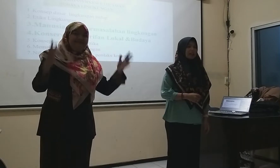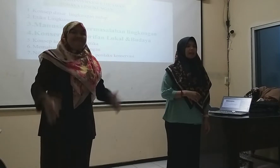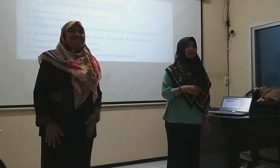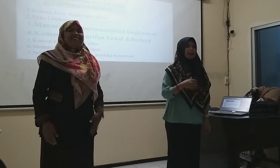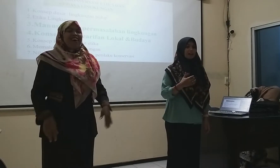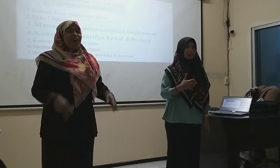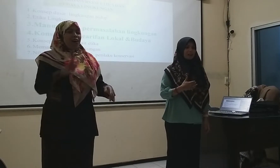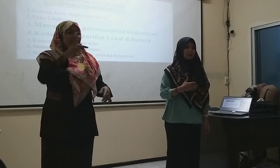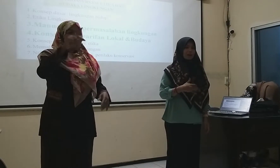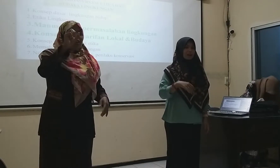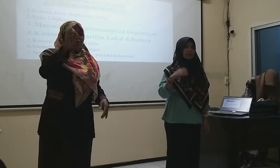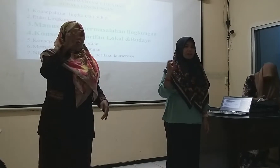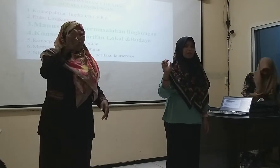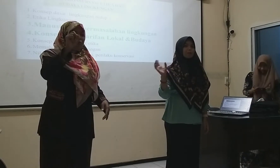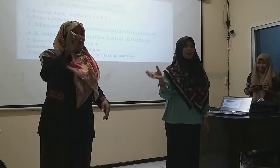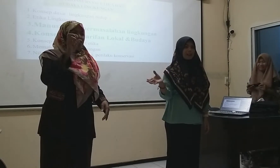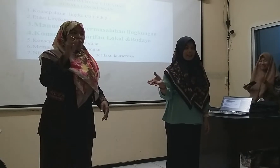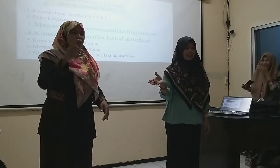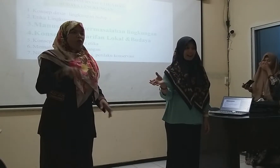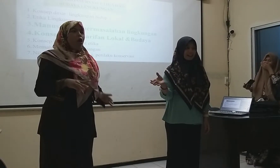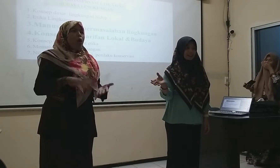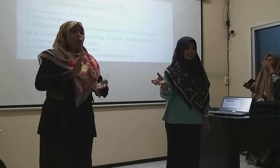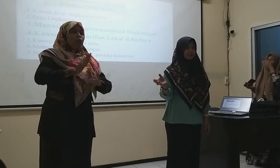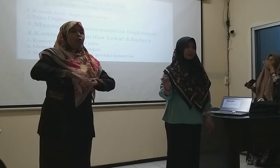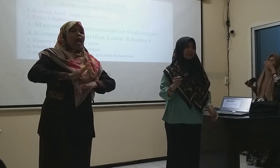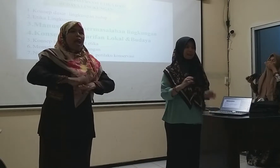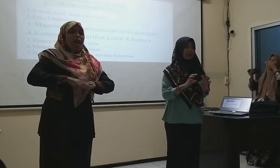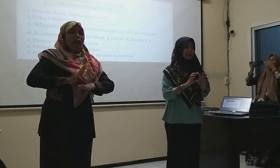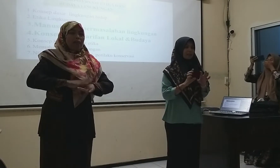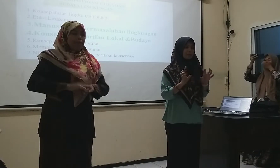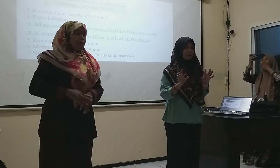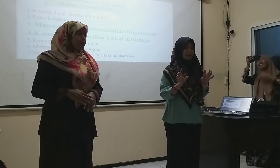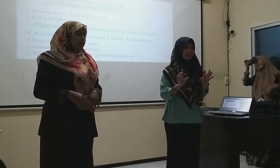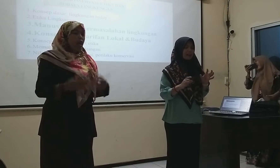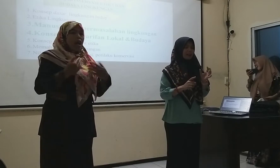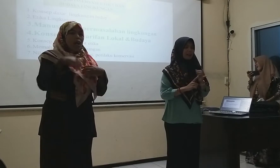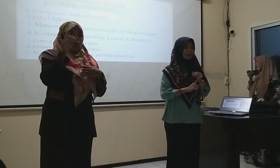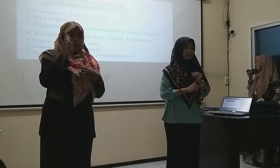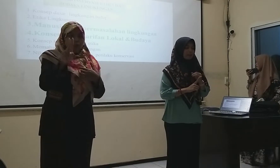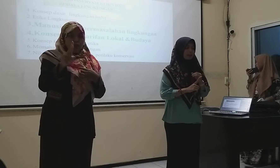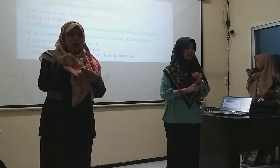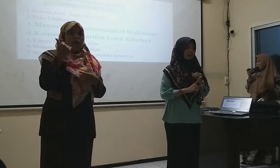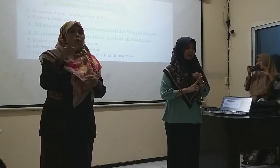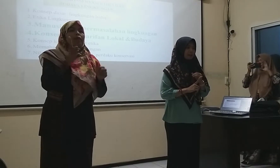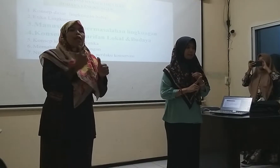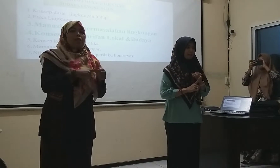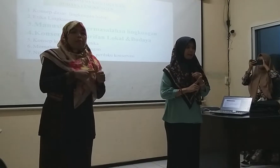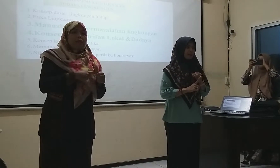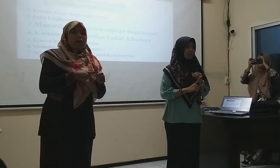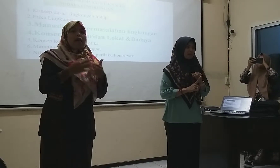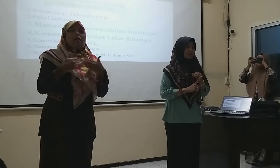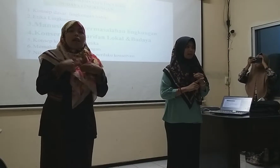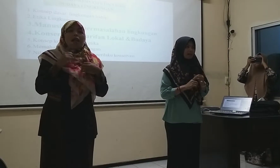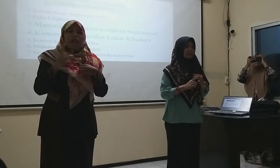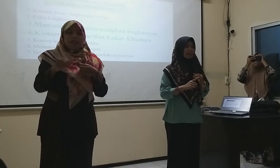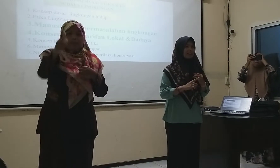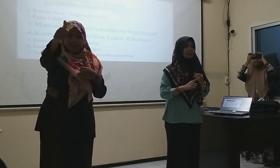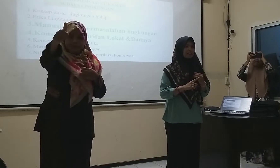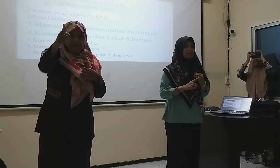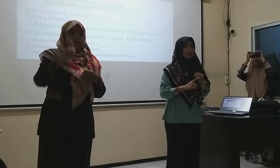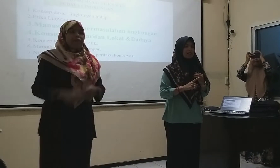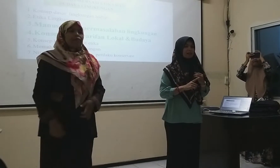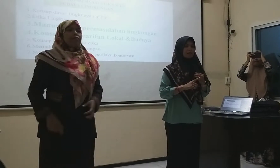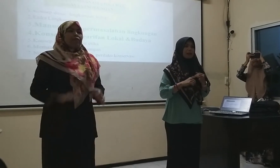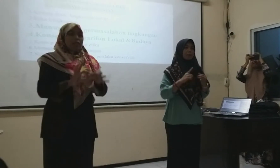konservasi, kearifan lokal dan budaya gitu. Jadi ada dua ya. Yang pertama adalah terkait